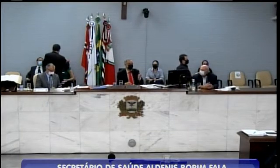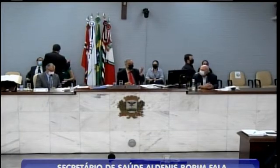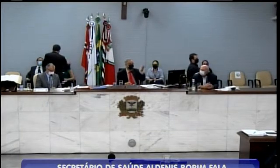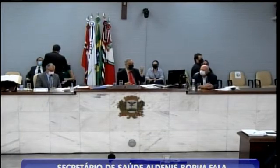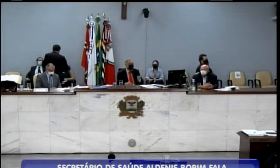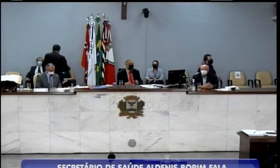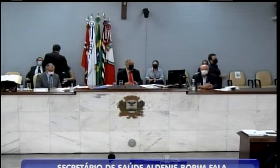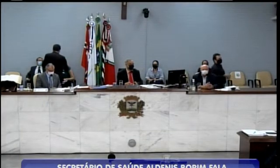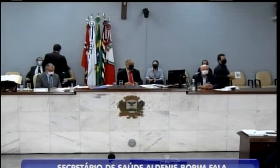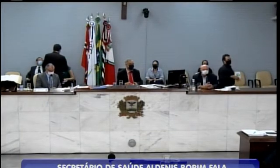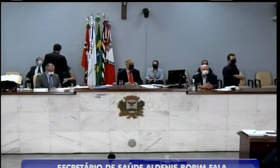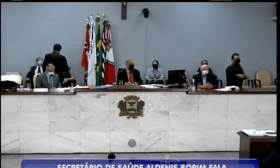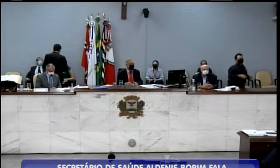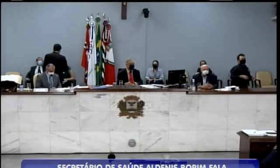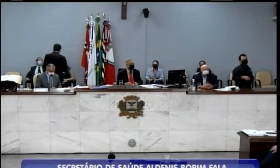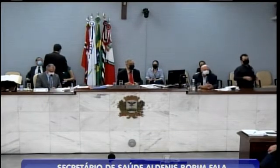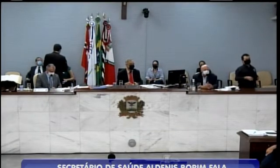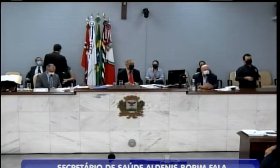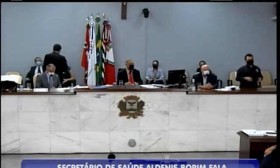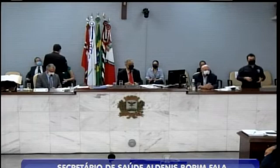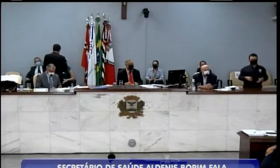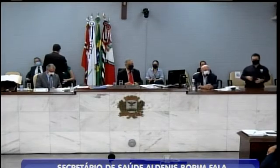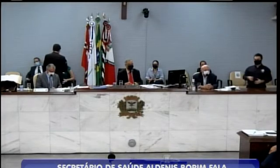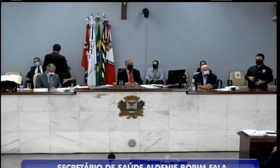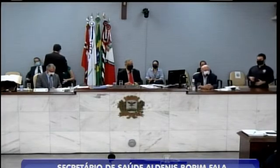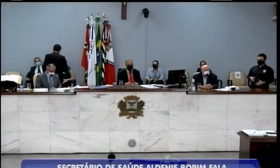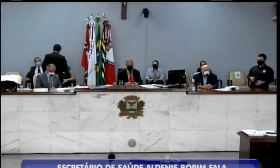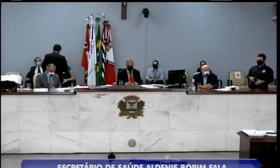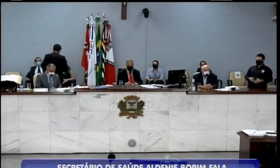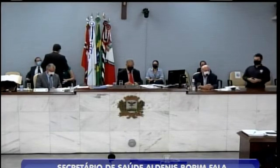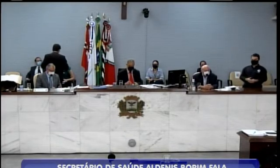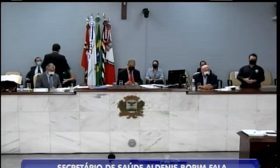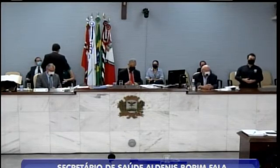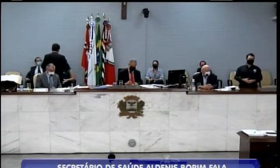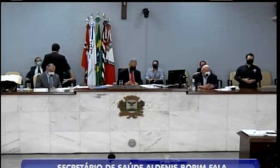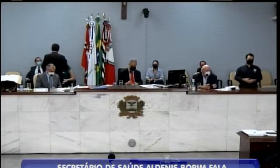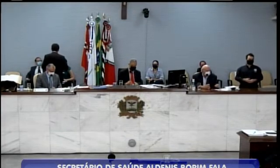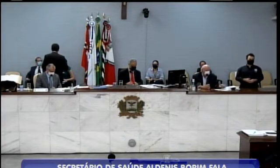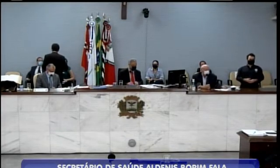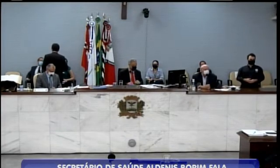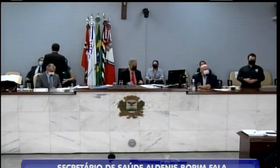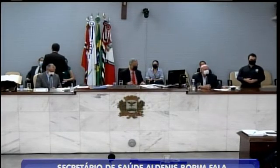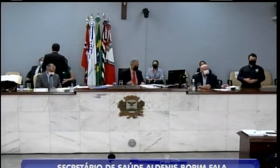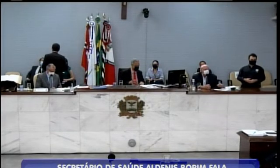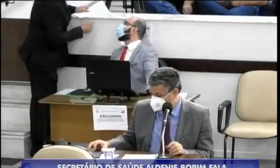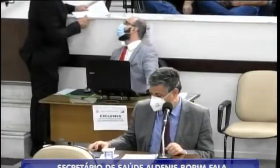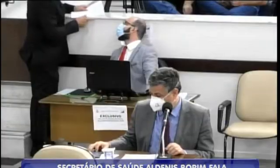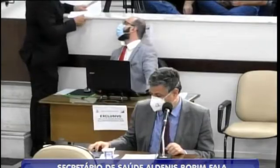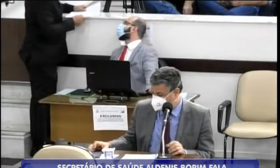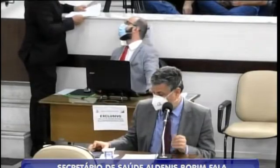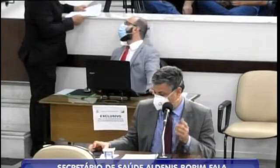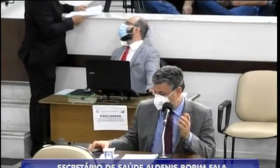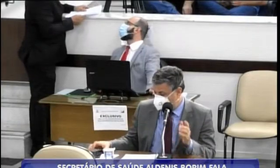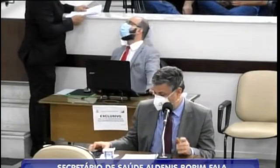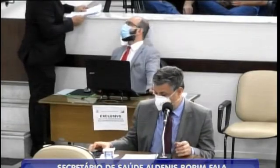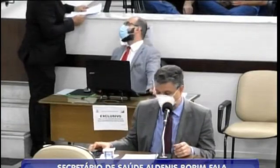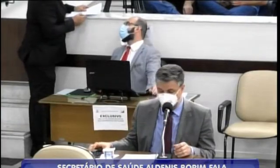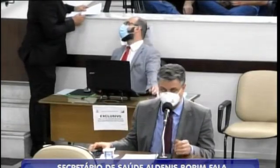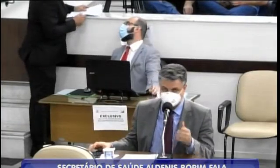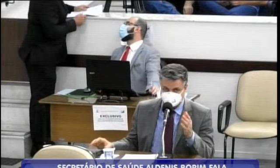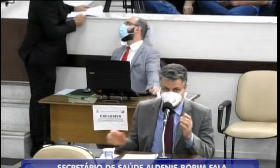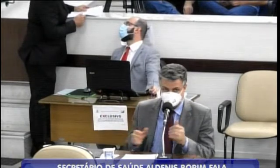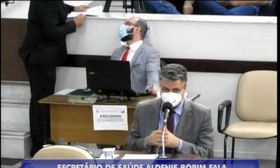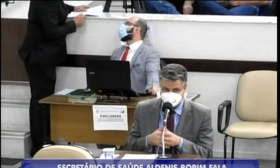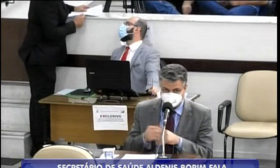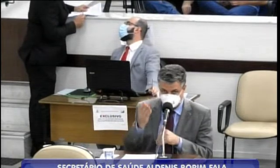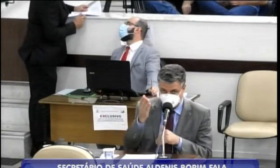Aldenis. Antes, vereador João Paulo Rilo. Uma pergunta muito objetiva. Estava esperando para fazer a pergunta. O